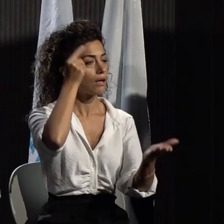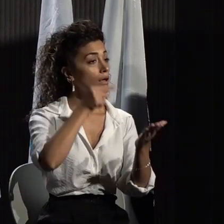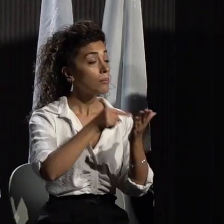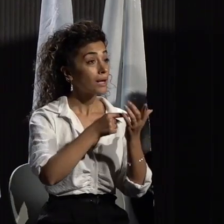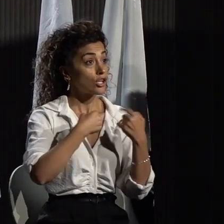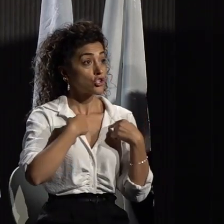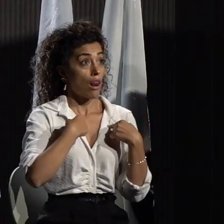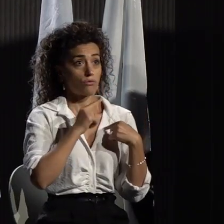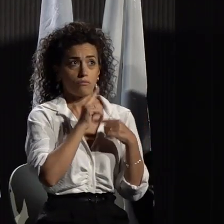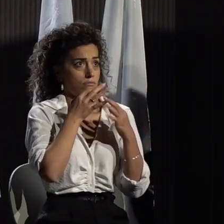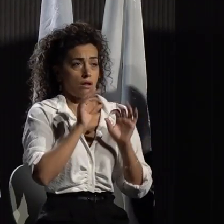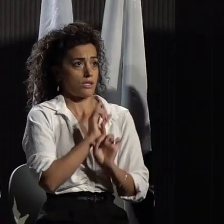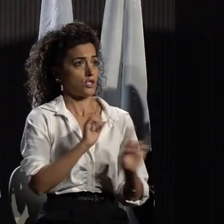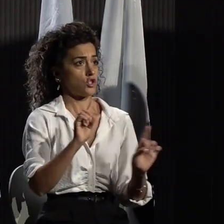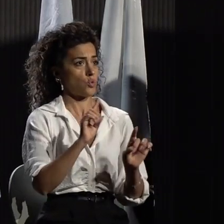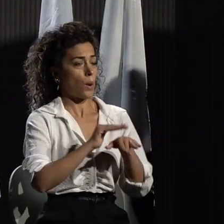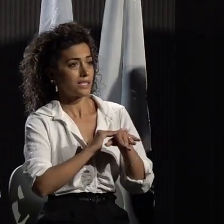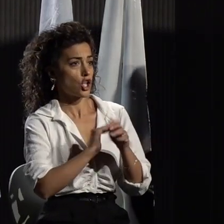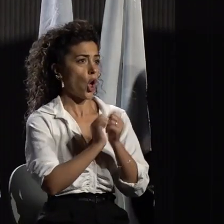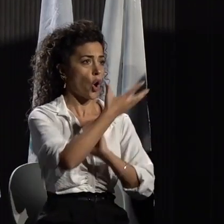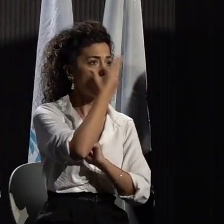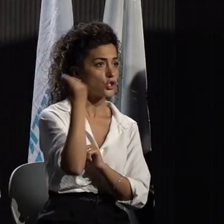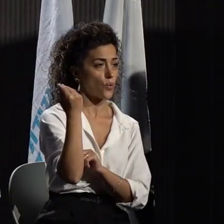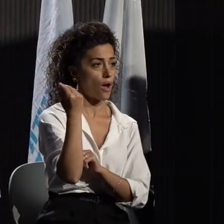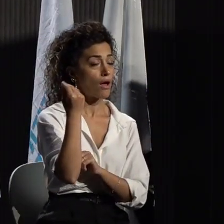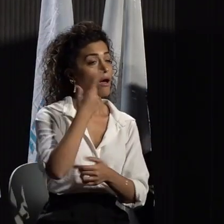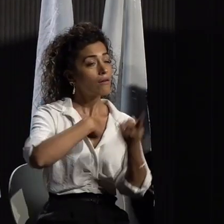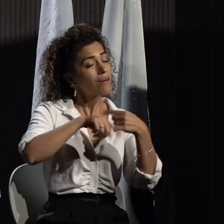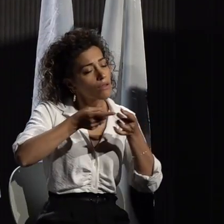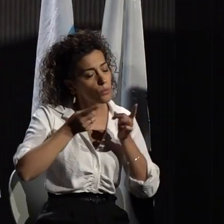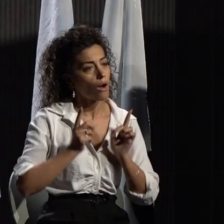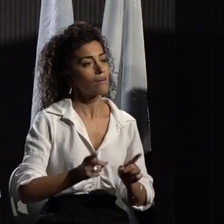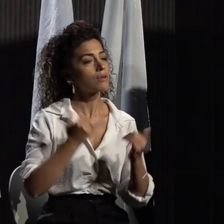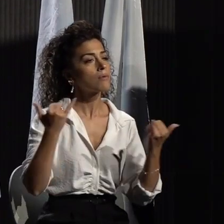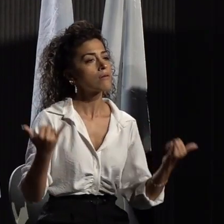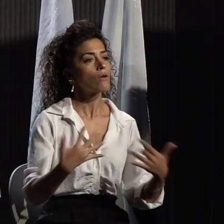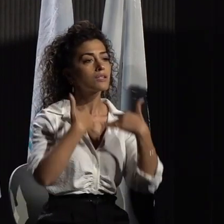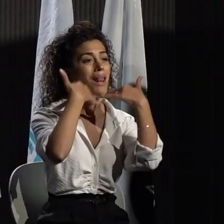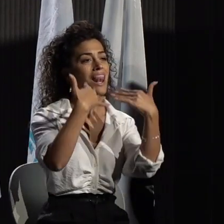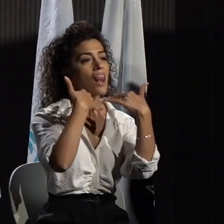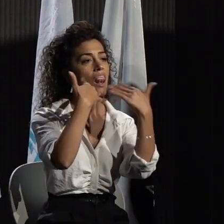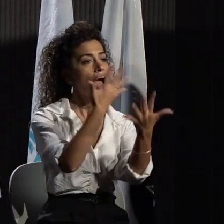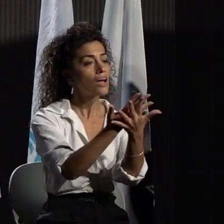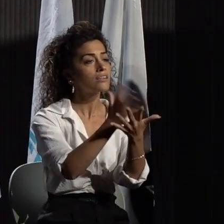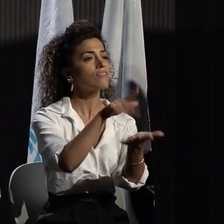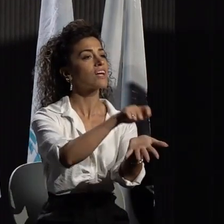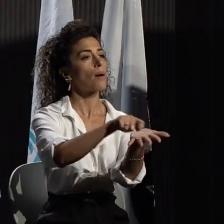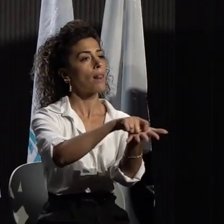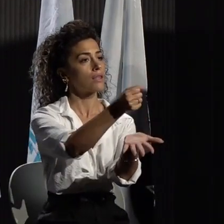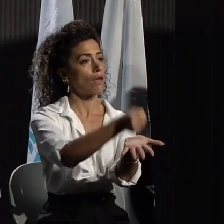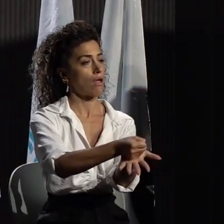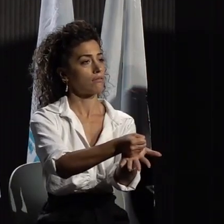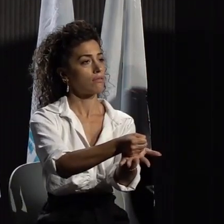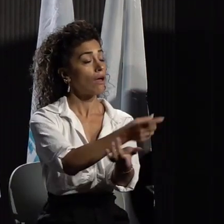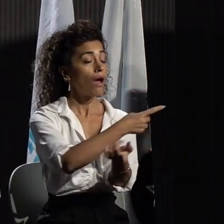לשכוח ואיין לנו הסמכות לסלוח ושאנחנו מחוייבים להעיד ולתעד נותרנו עם